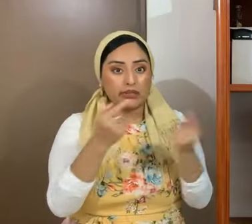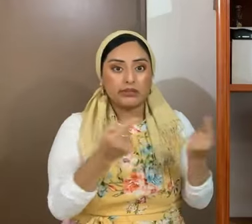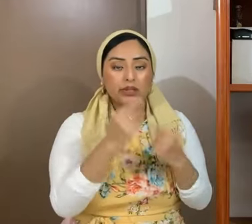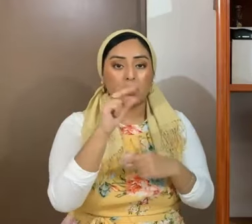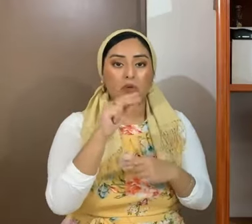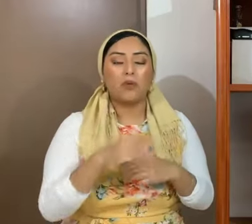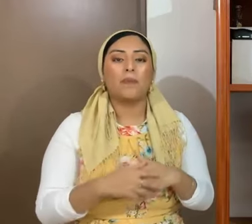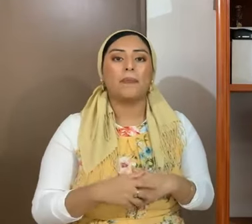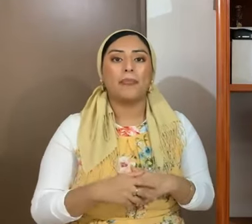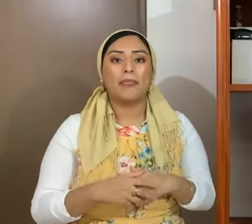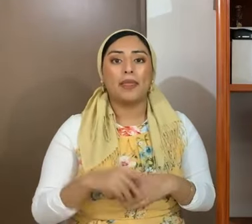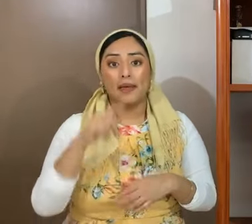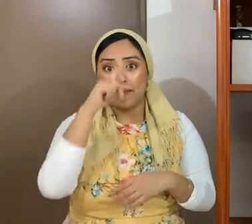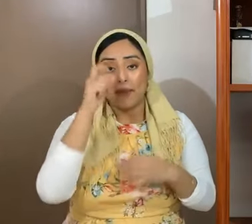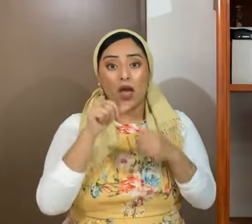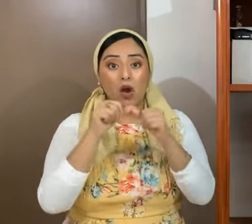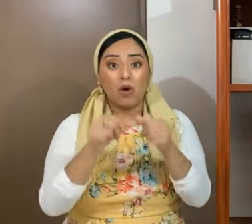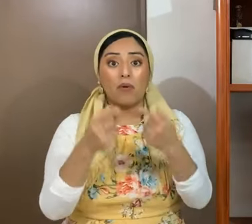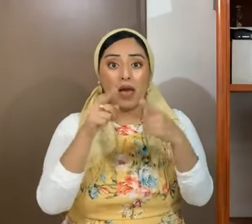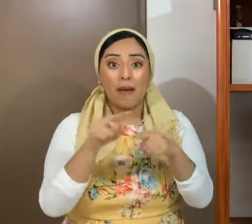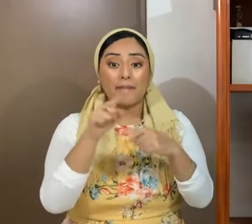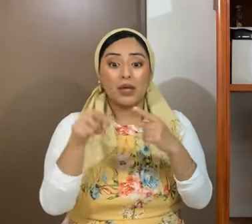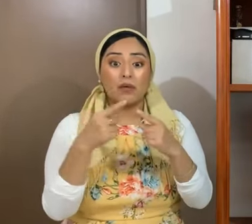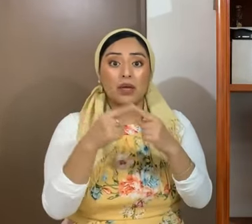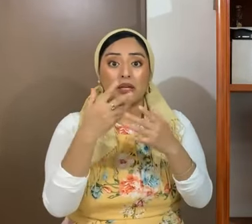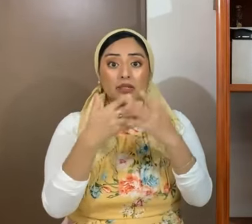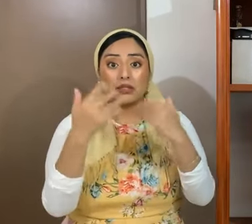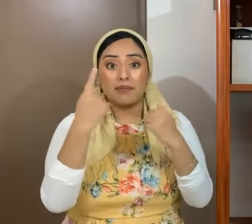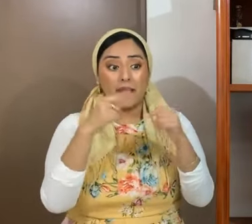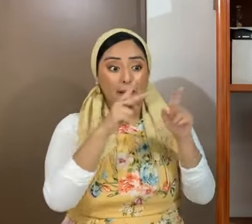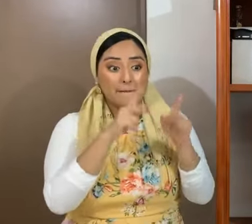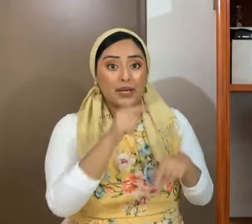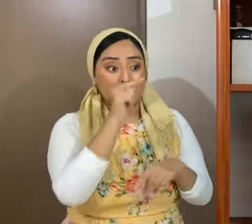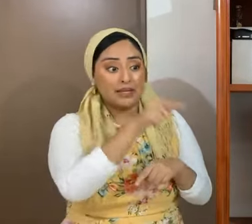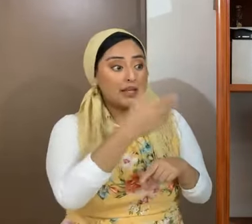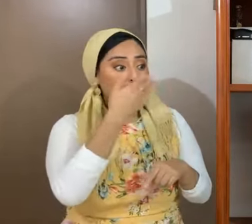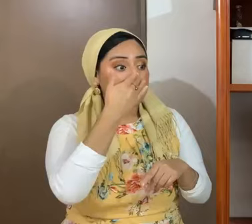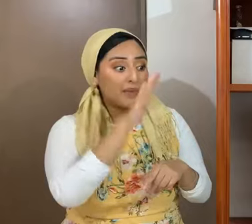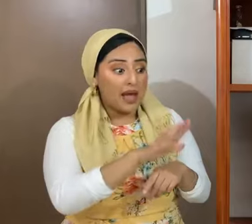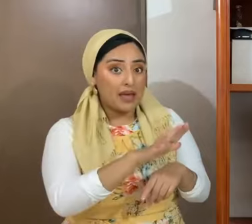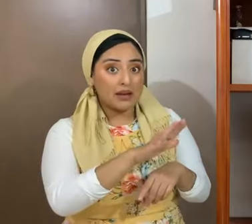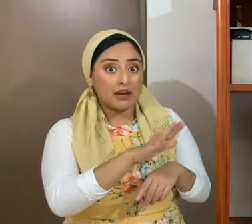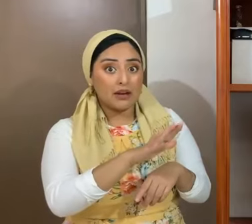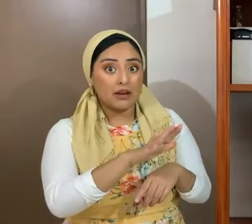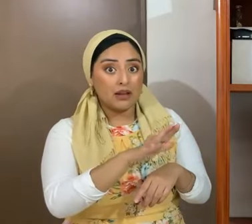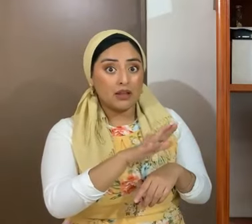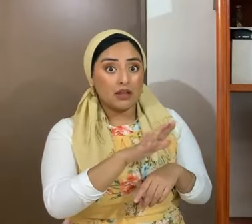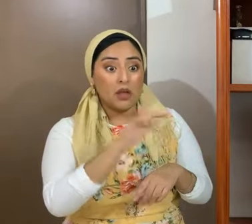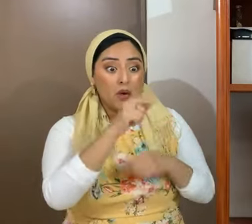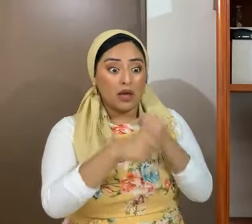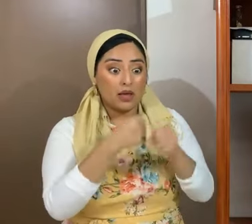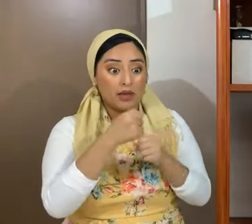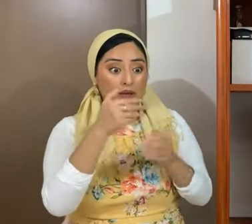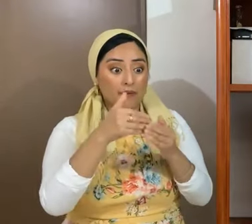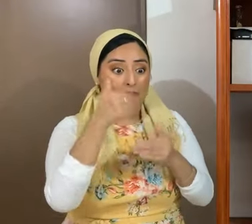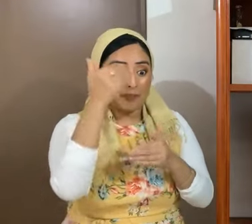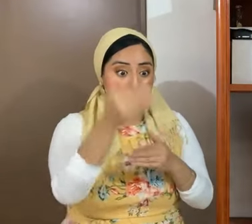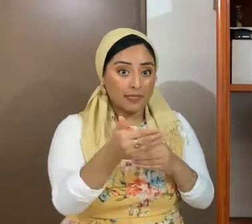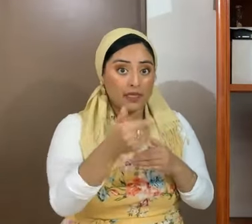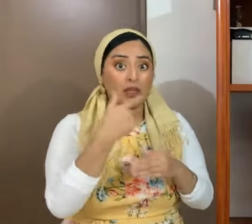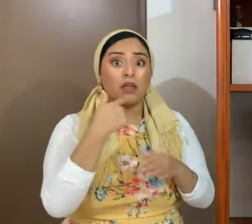ajenos, porque siempre pasa que cuando alguna persona se porta mal, entonces pasa un año y después